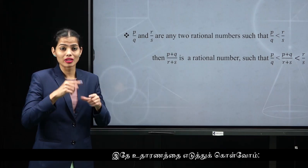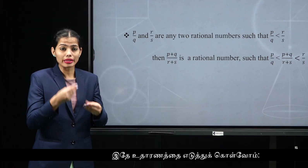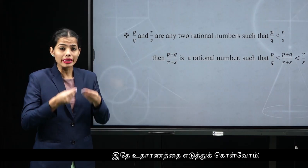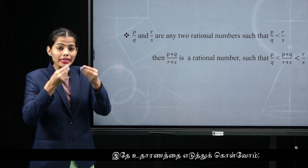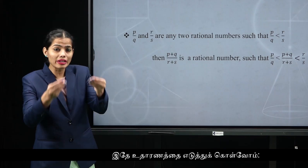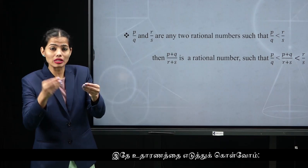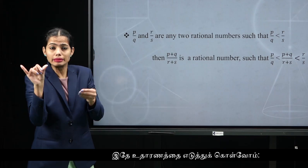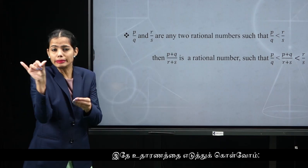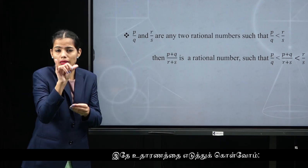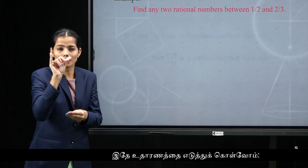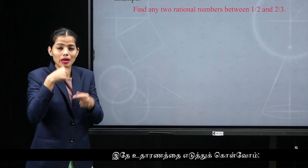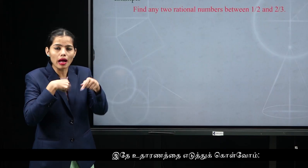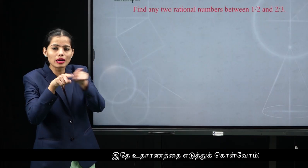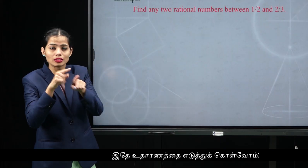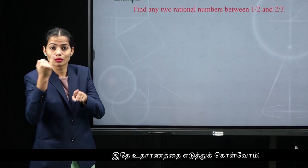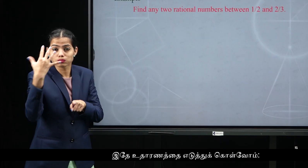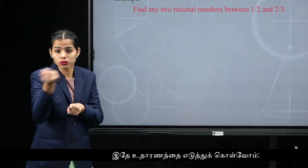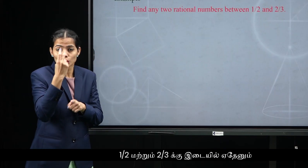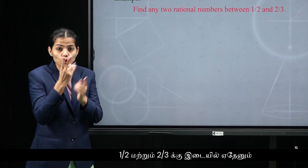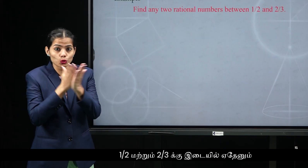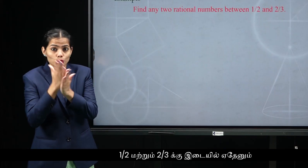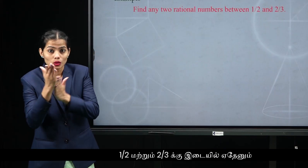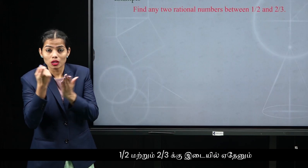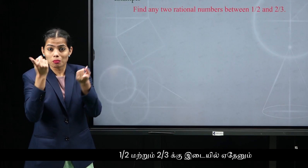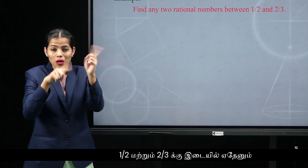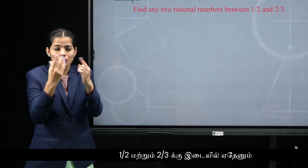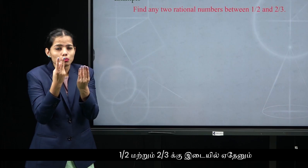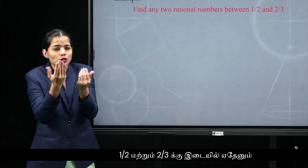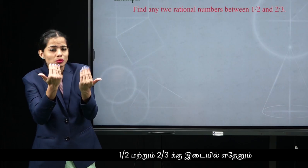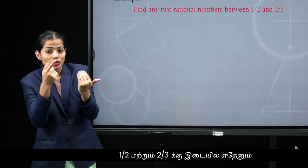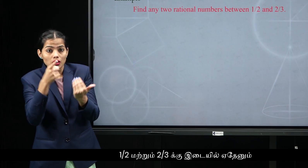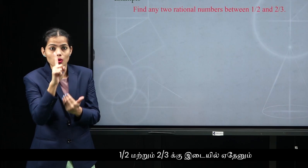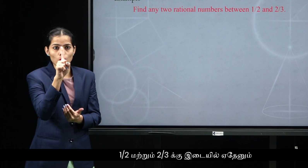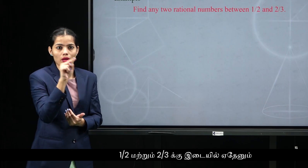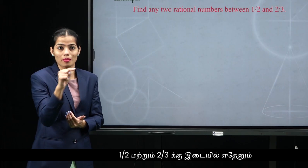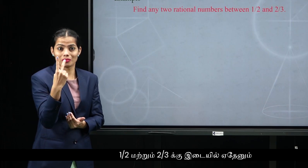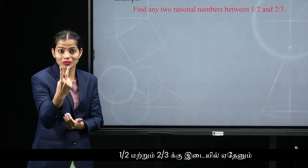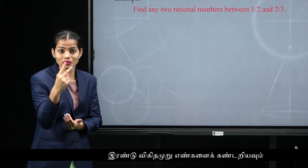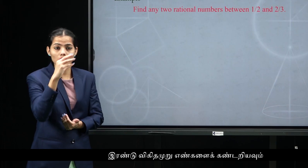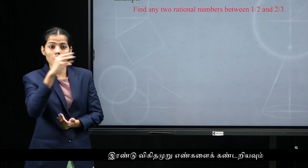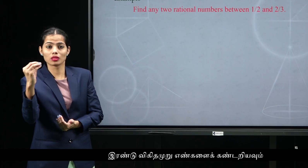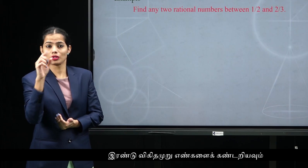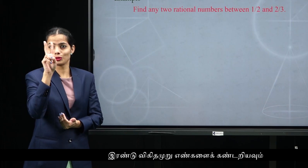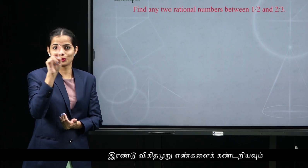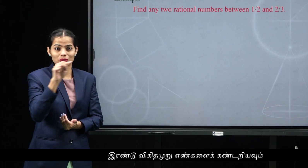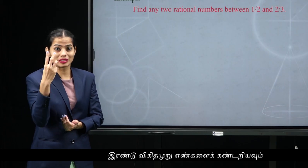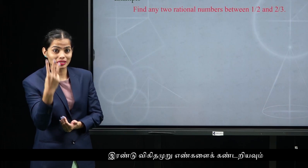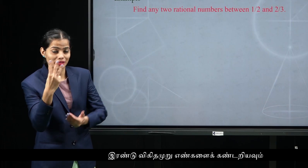இதே உதாரணத்தை எடுத்துக்கொள்வோம். 1/2 மற்றும் 2/3க்கு இடையில் ஏதேனும் 2